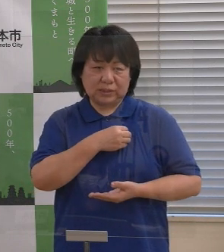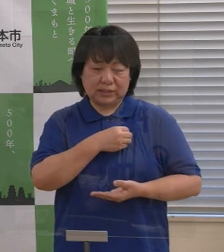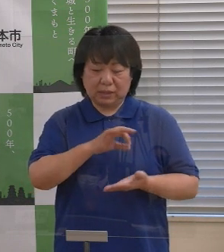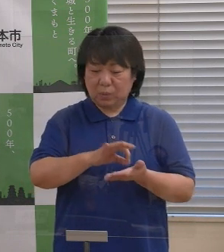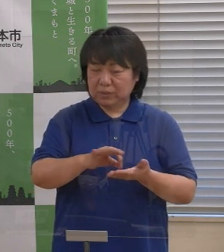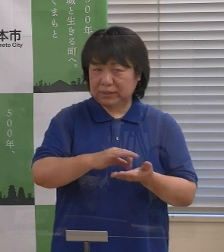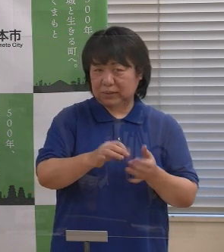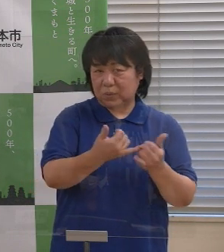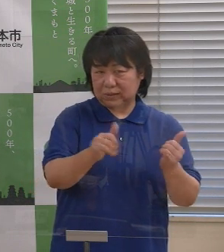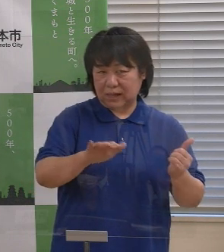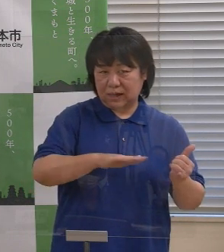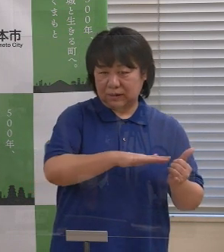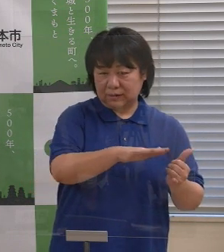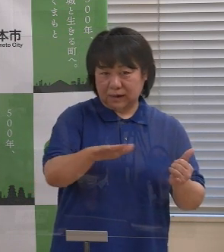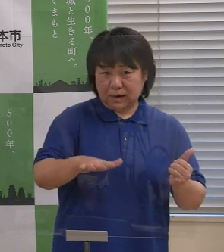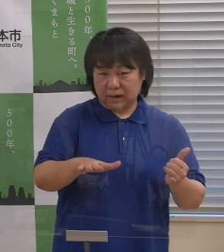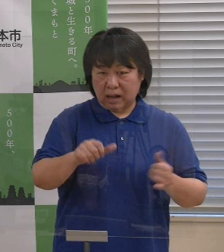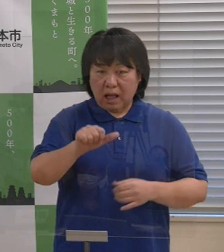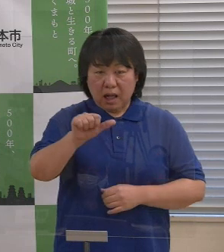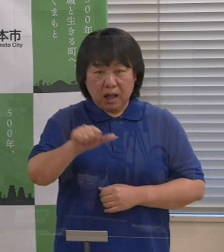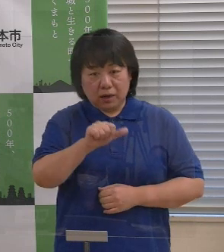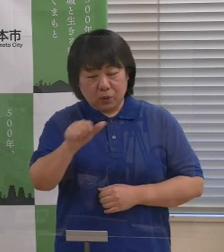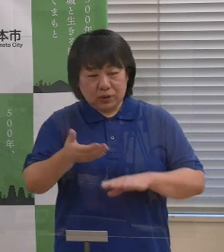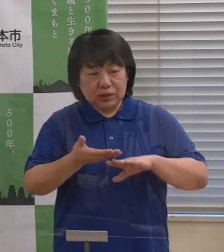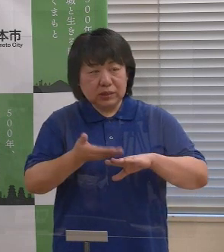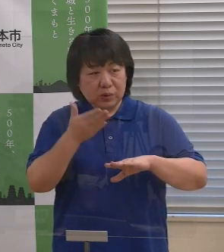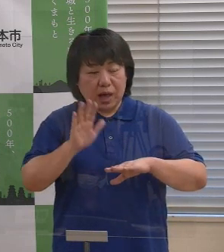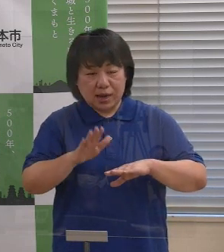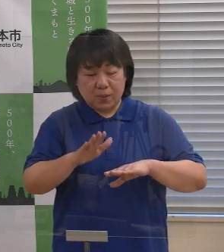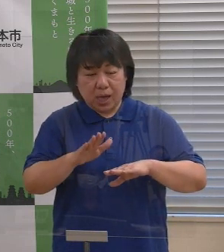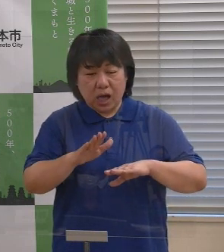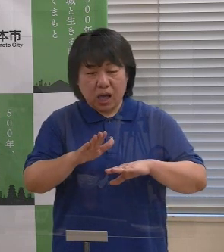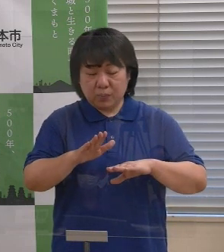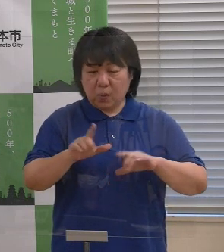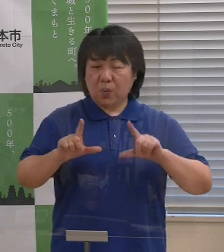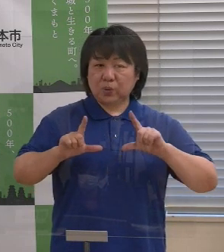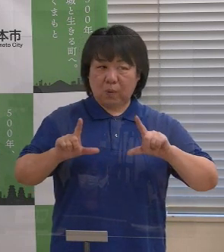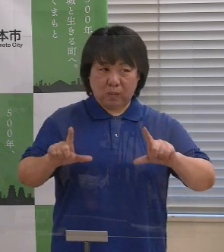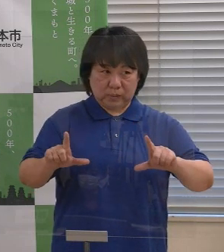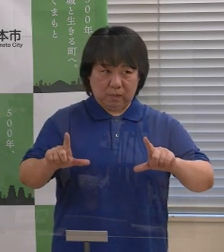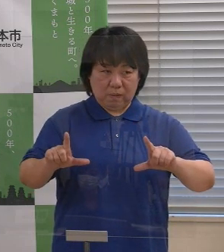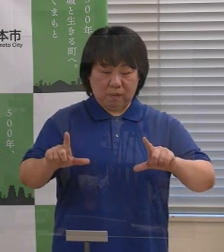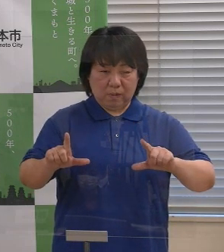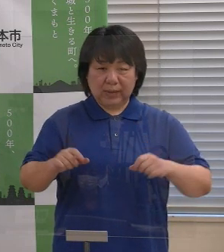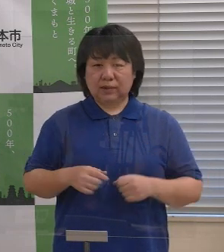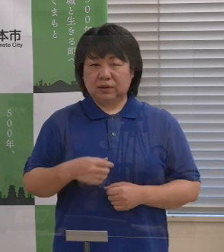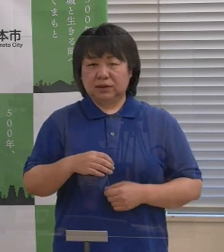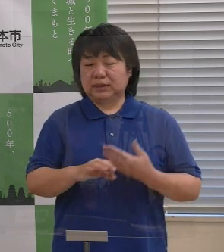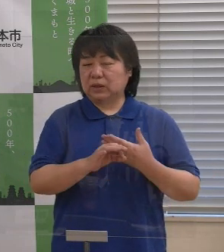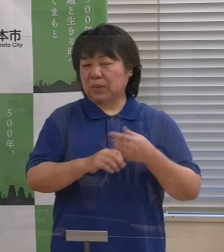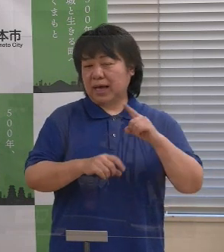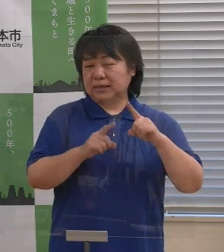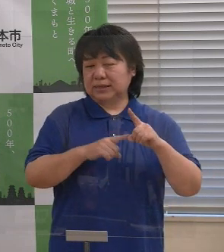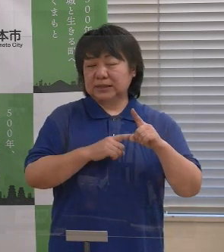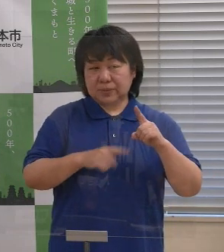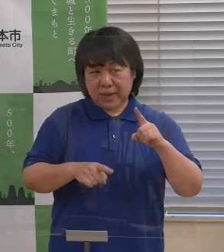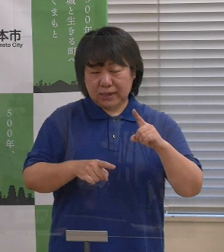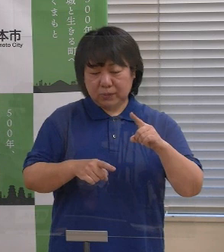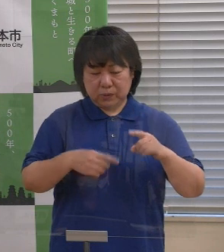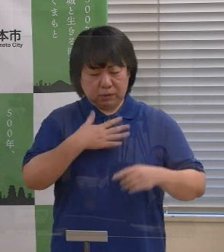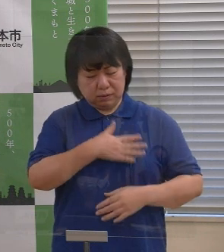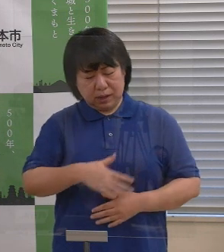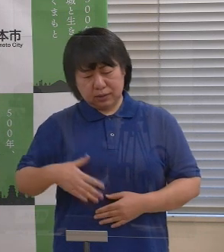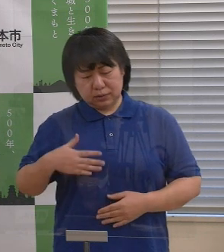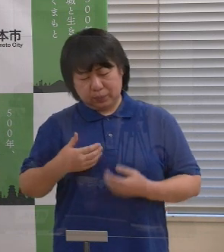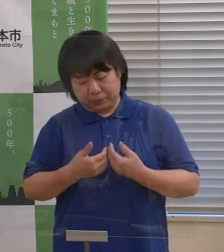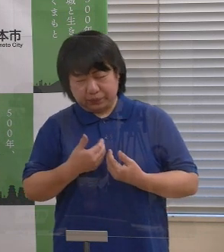用者の中から出たということであれば、これは公表をされるということになりますので、1名でも例えば体調が不良であるとか、あ